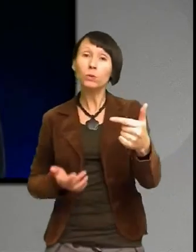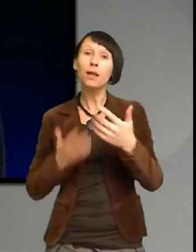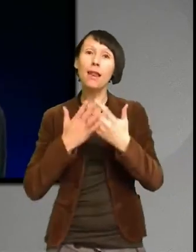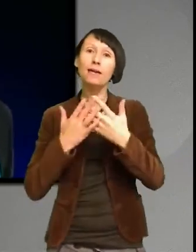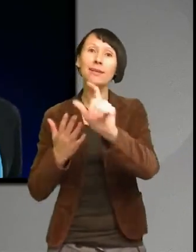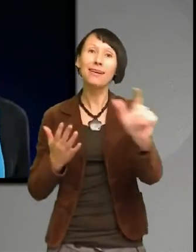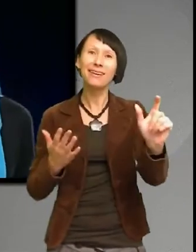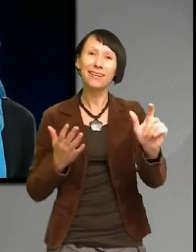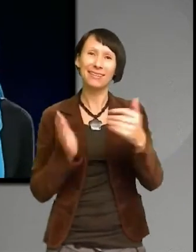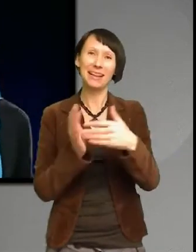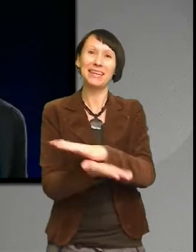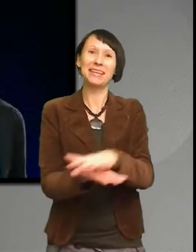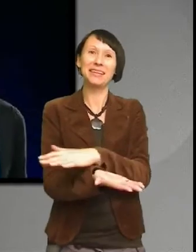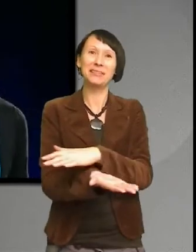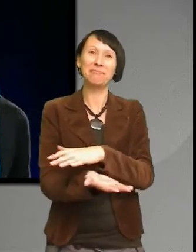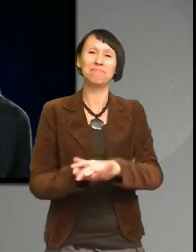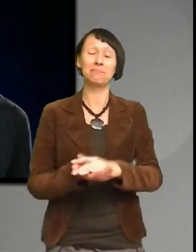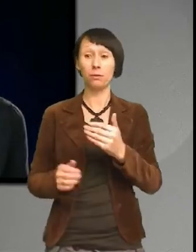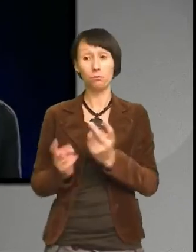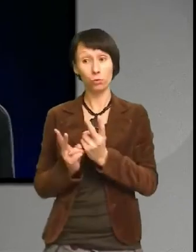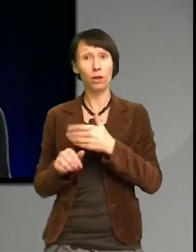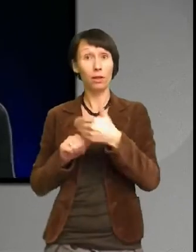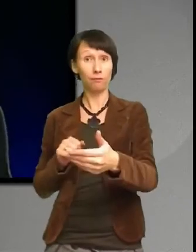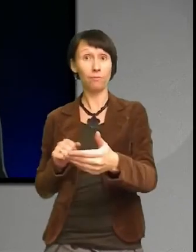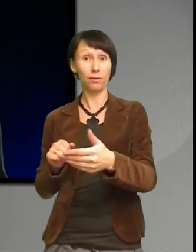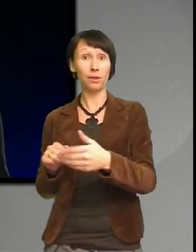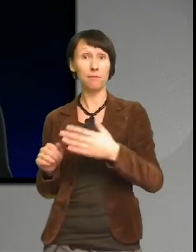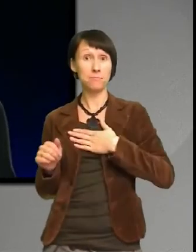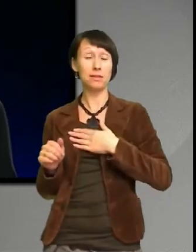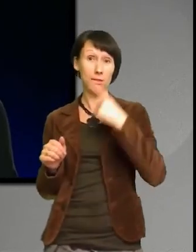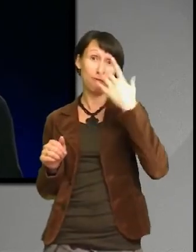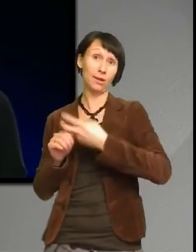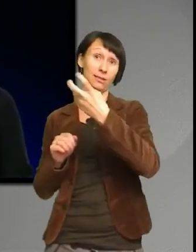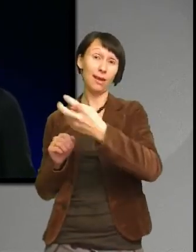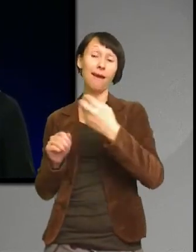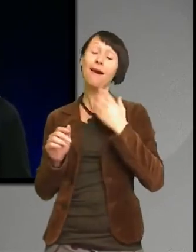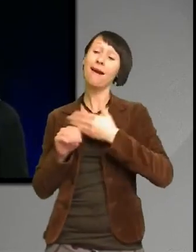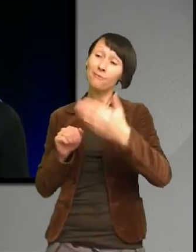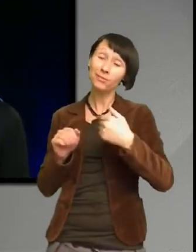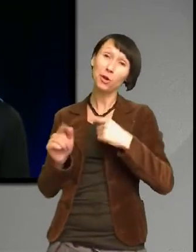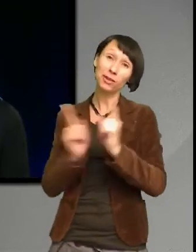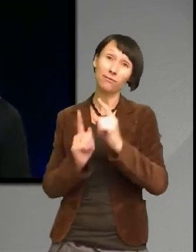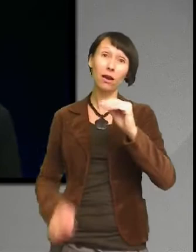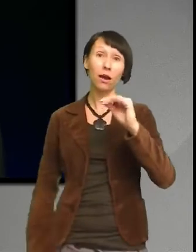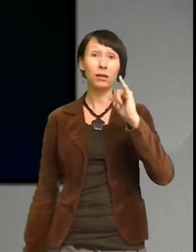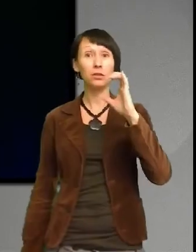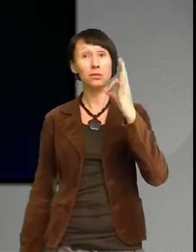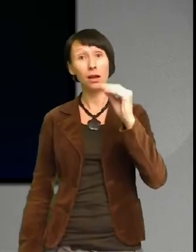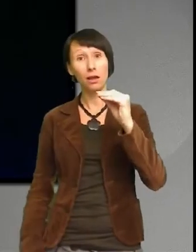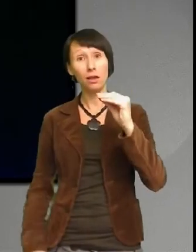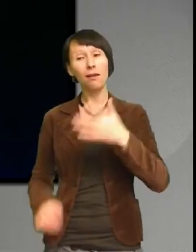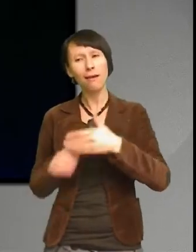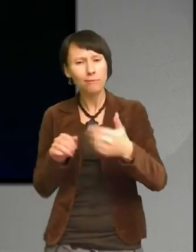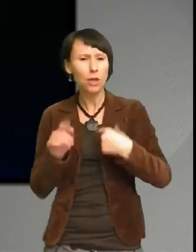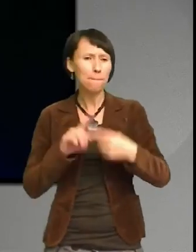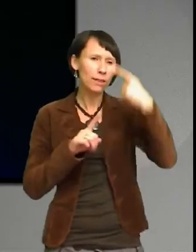Så, efter min Afrika-resa, efter att med Aisha, efter att läs om alla dessa fattiga barn,